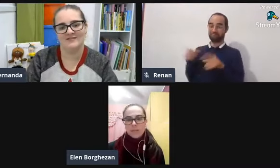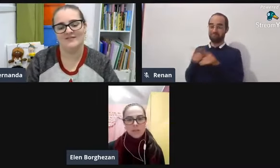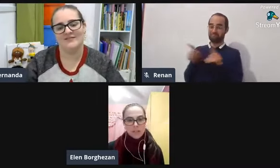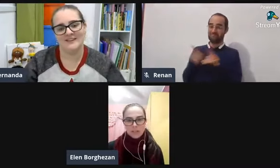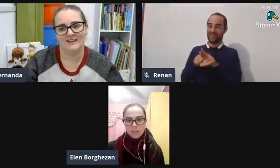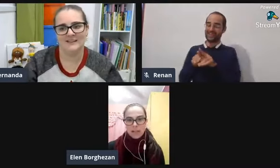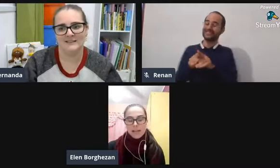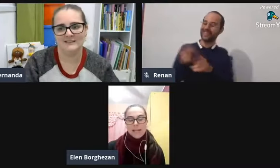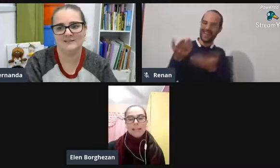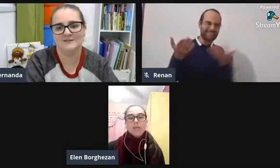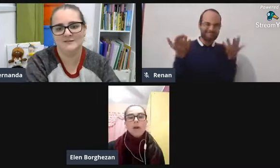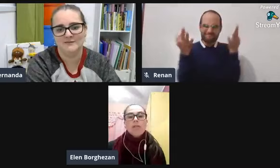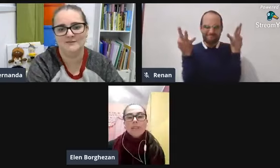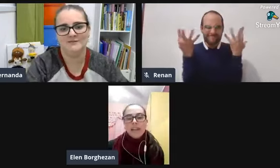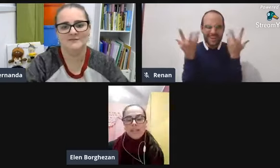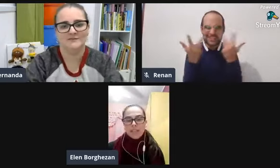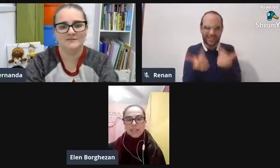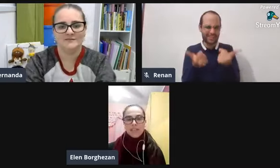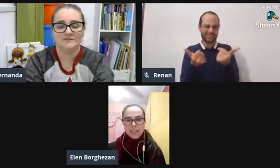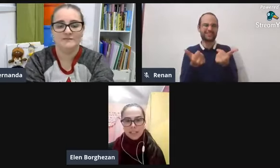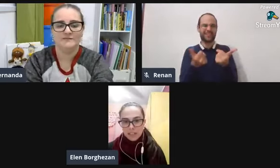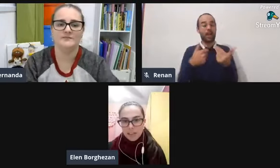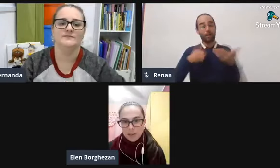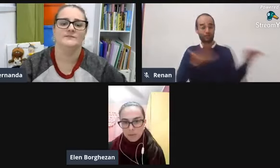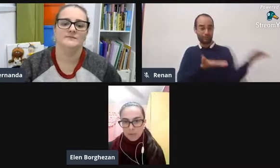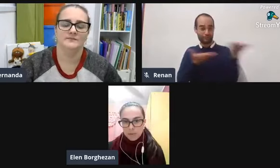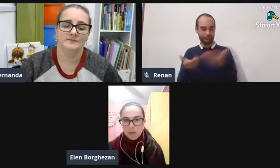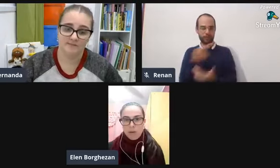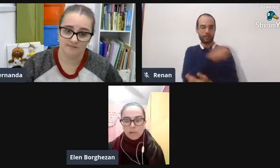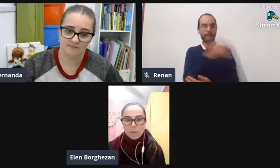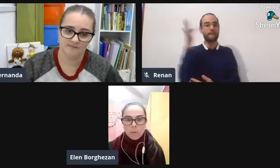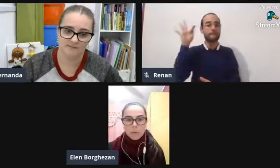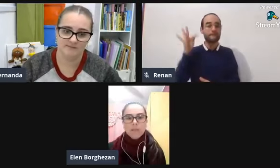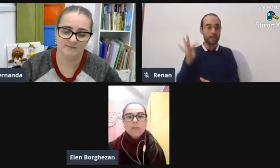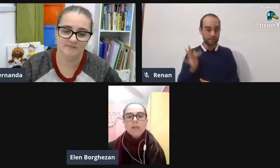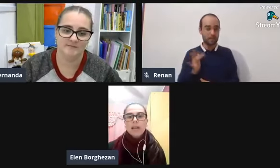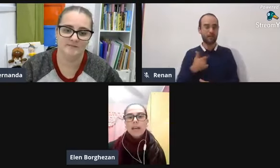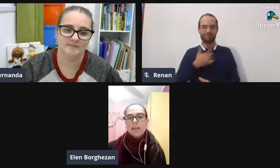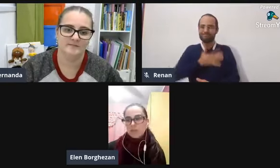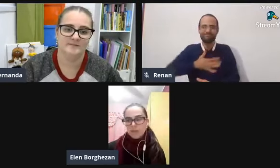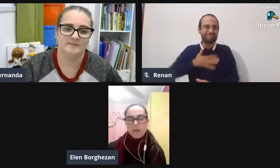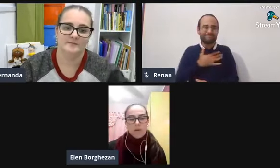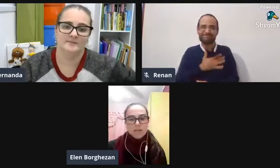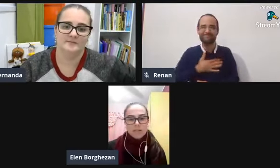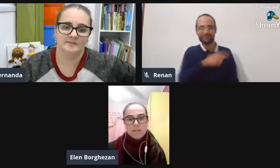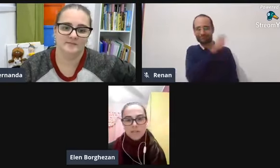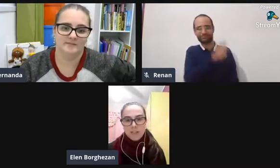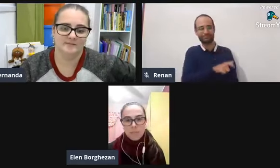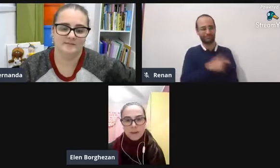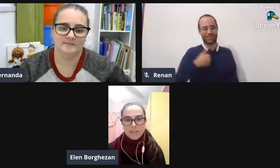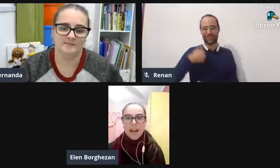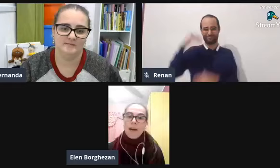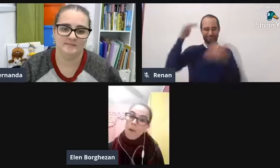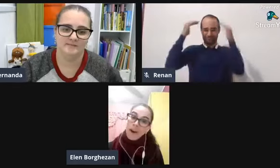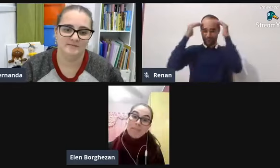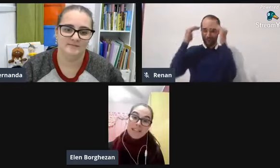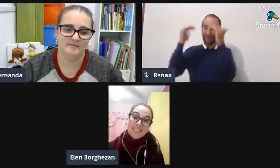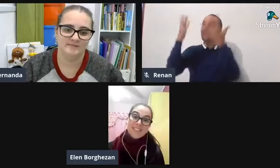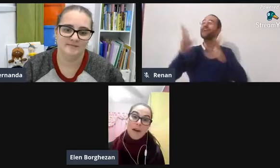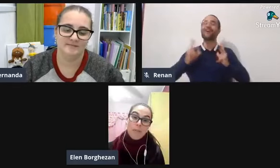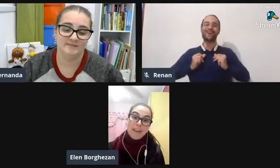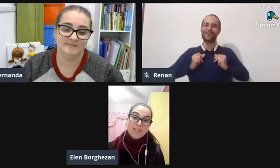coisa impressionante, né? Então, eu convidei a Fernanda. A Fernanda é uma pessoa que eu gosto muito, que eu tive a honra de ter